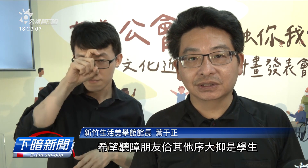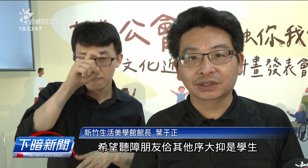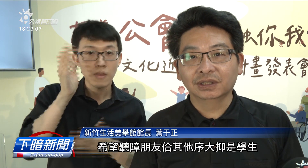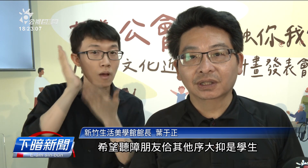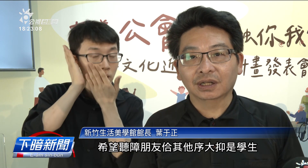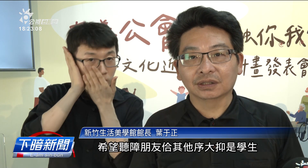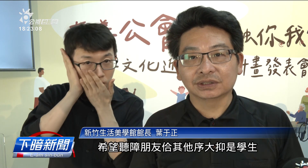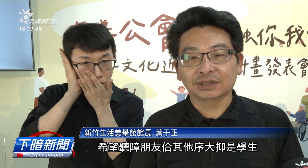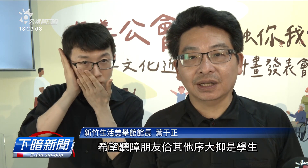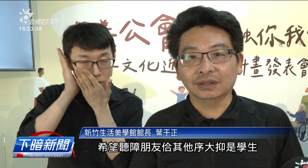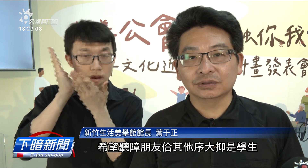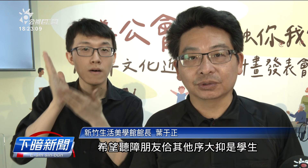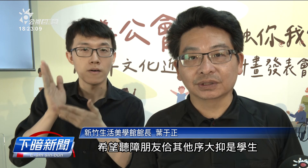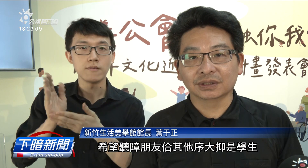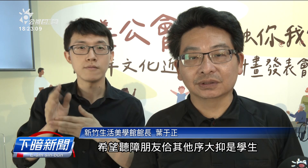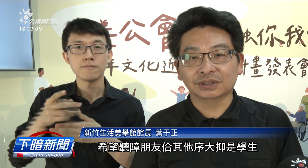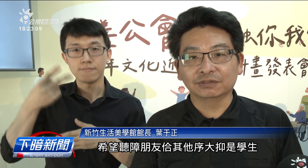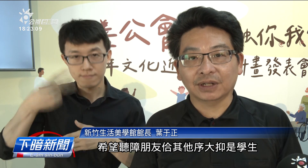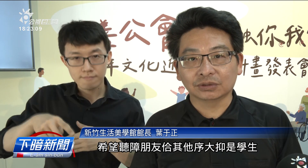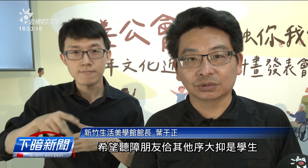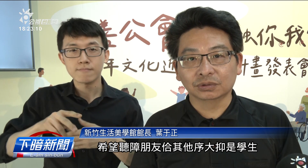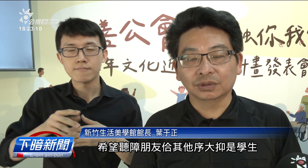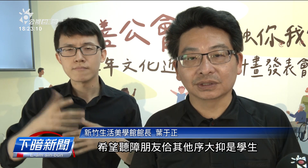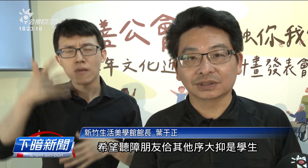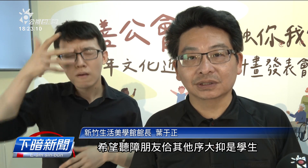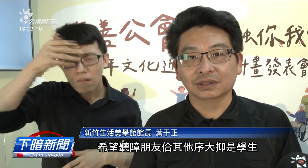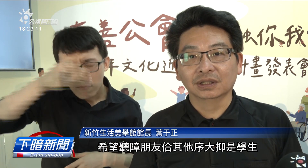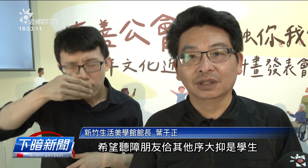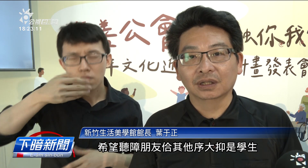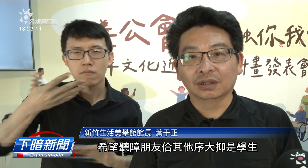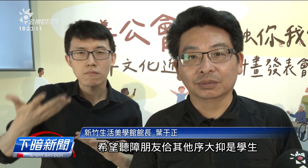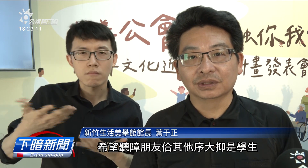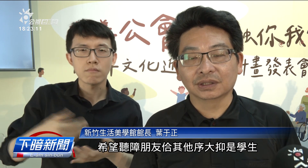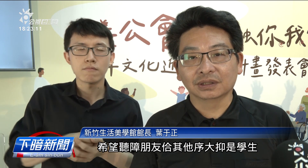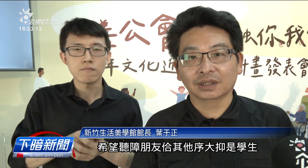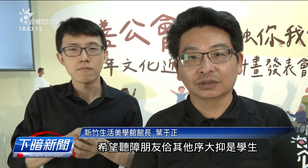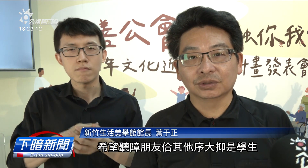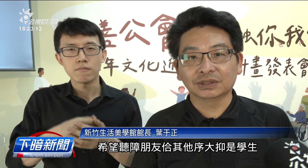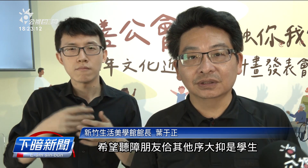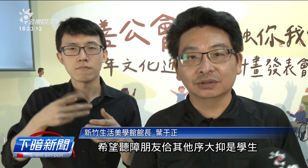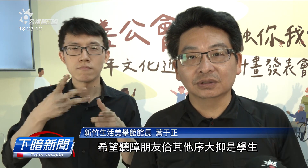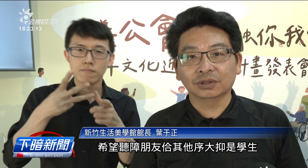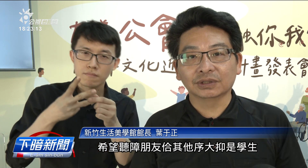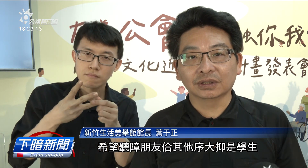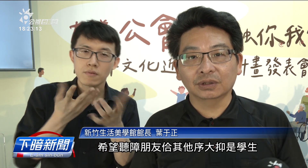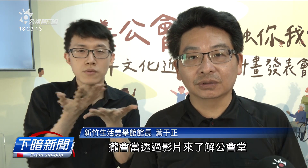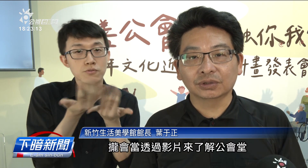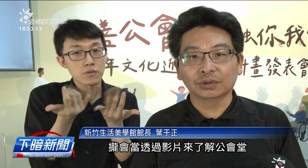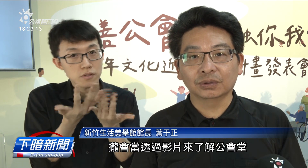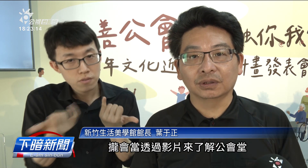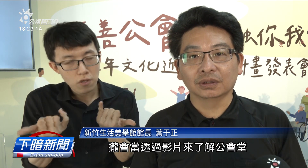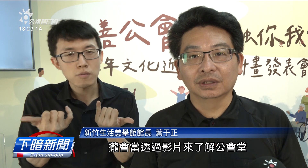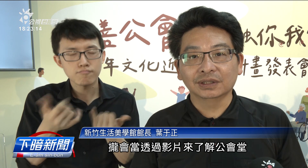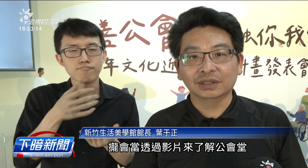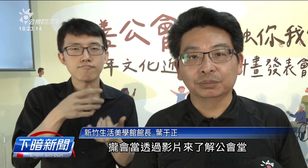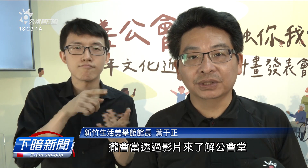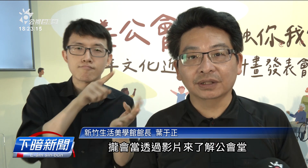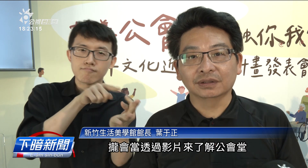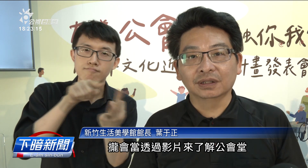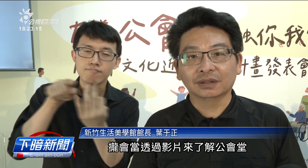及其他所谓的银发族或者是我们的学生都能够透过影片